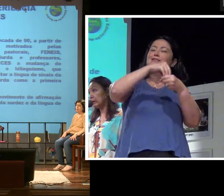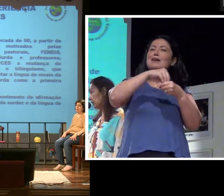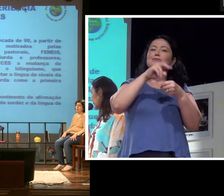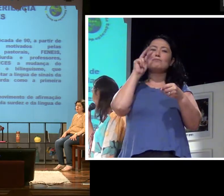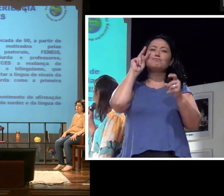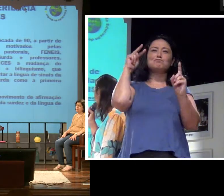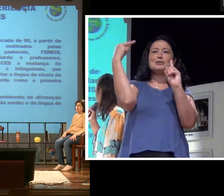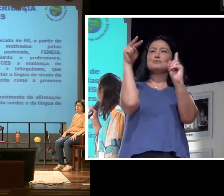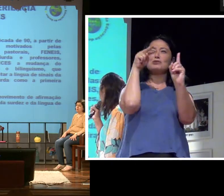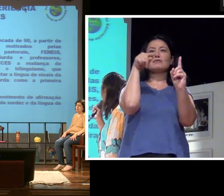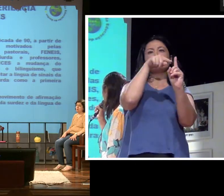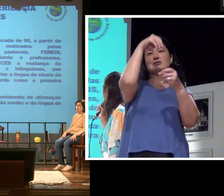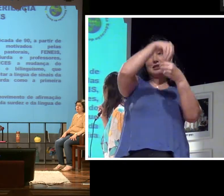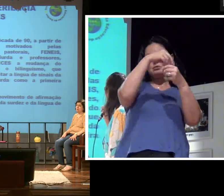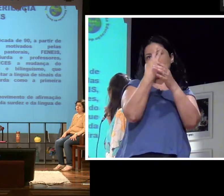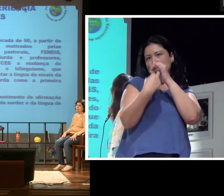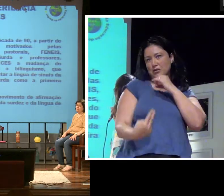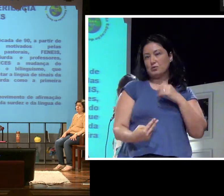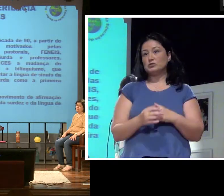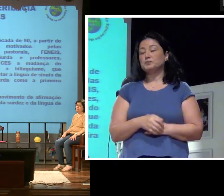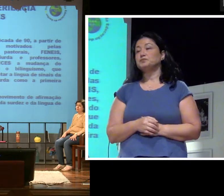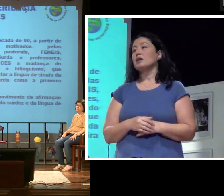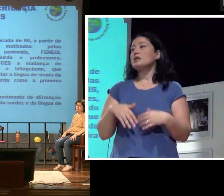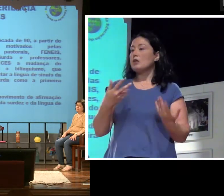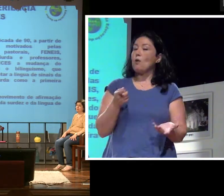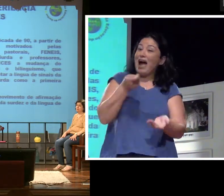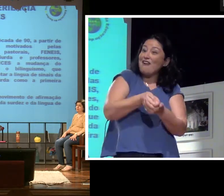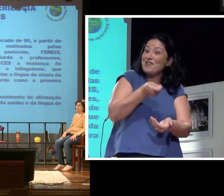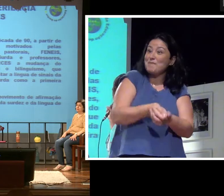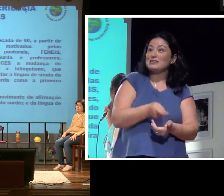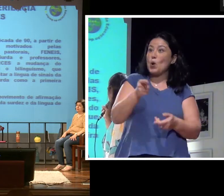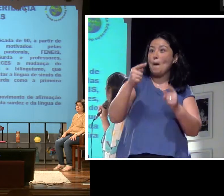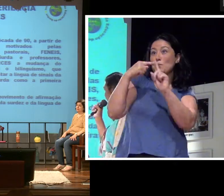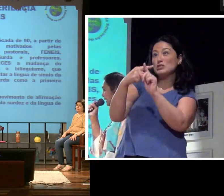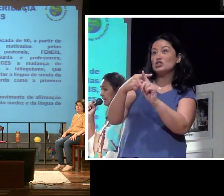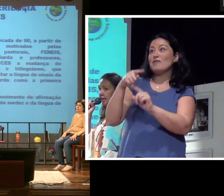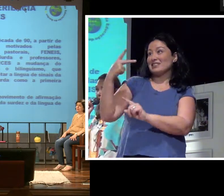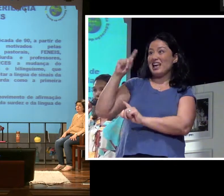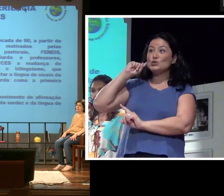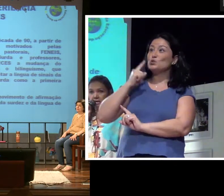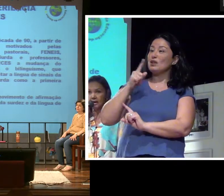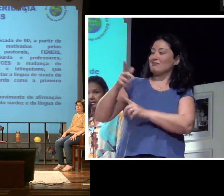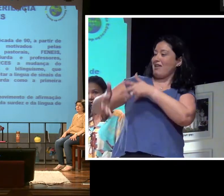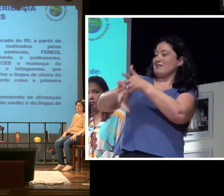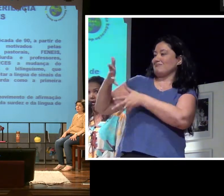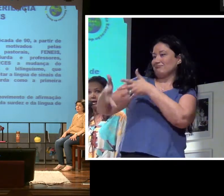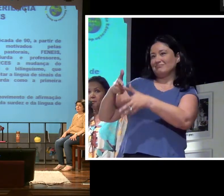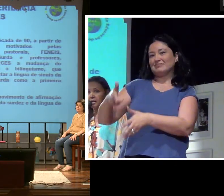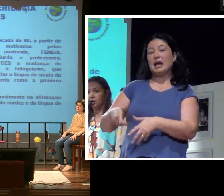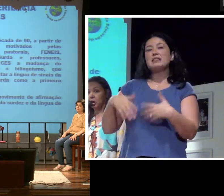do bilinguismo. Inicia-se um movimento de afirmação dessa positividade da surdez e da língua de sinais.